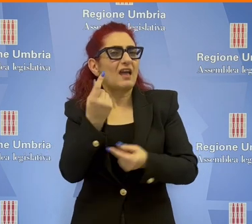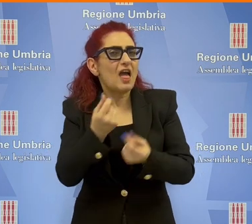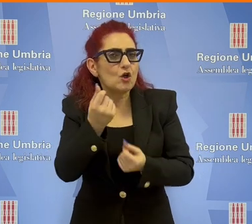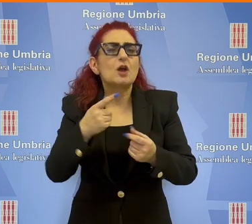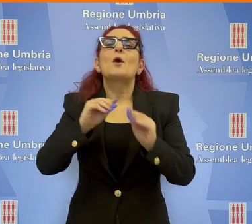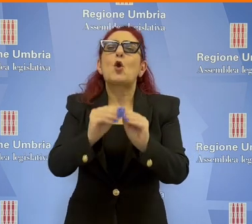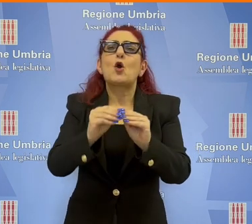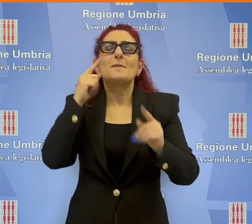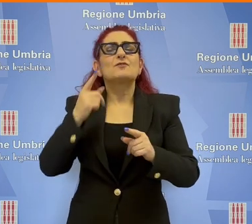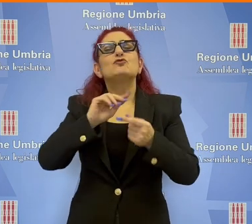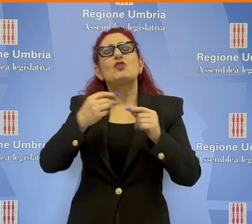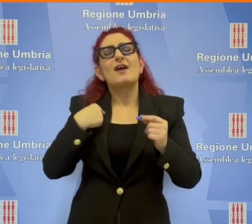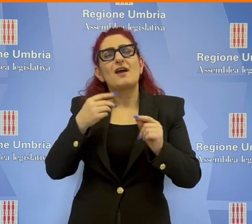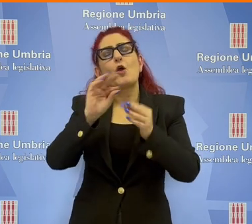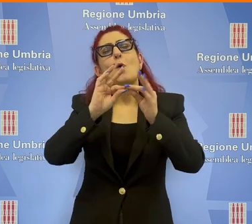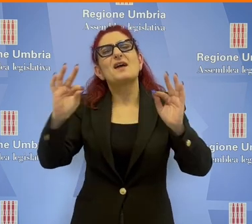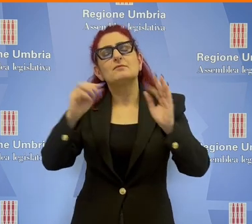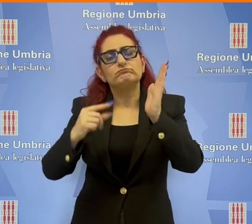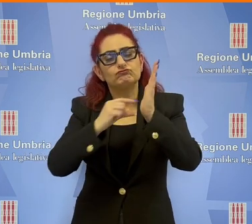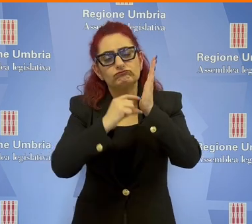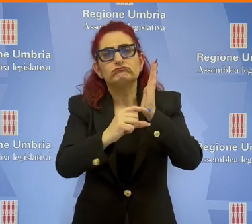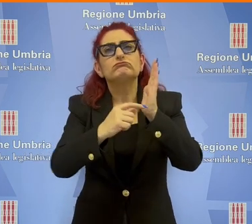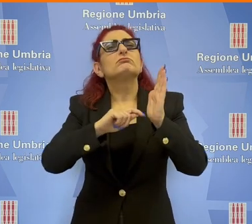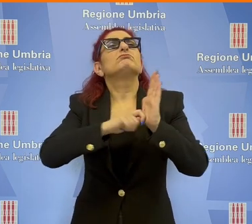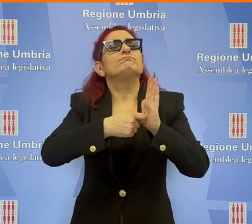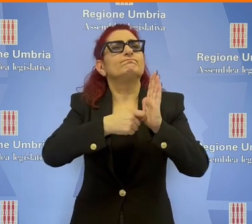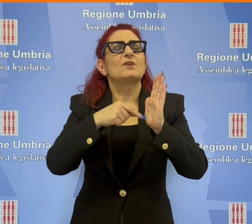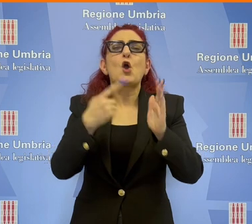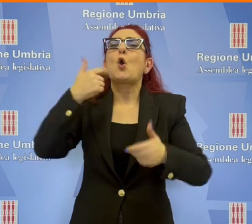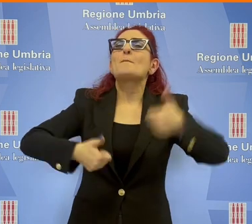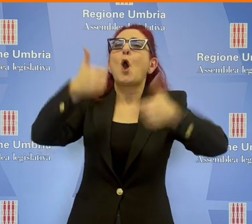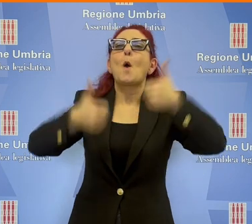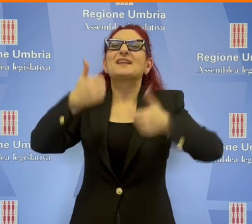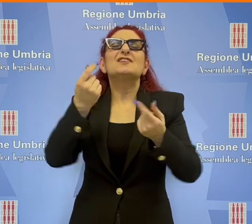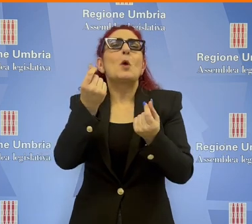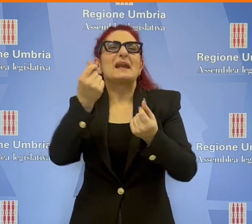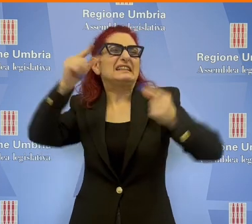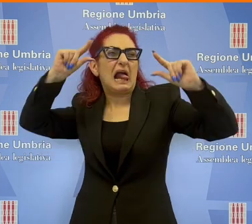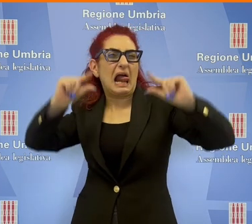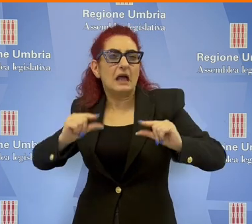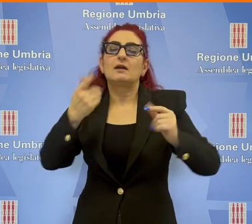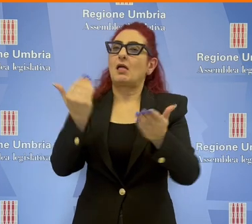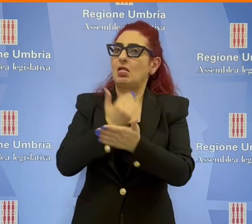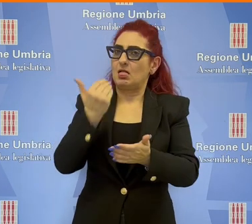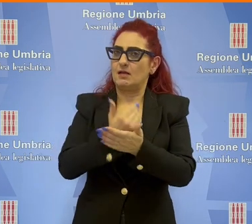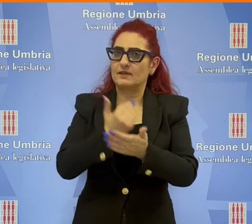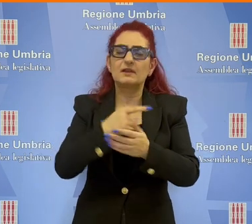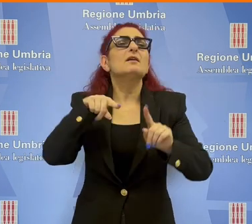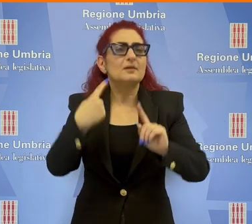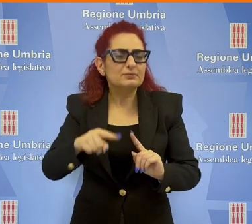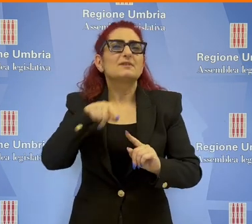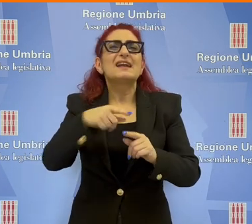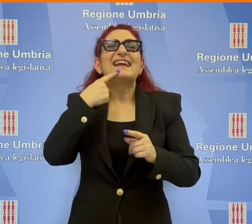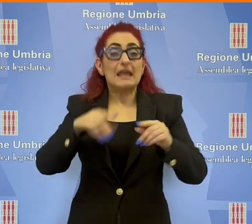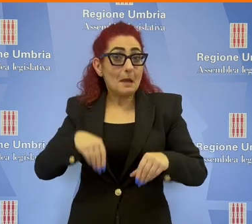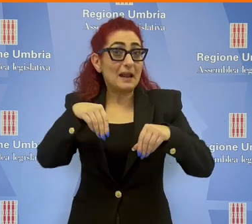una formula che abbia una funzione dissuasiva rispetto a una competizione eccessiva sul prezzo. Le stazioni appaltanti dovranno prevedere